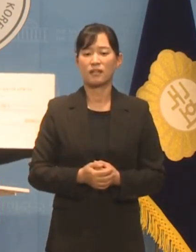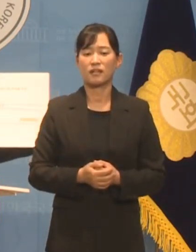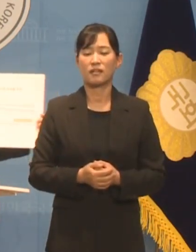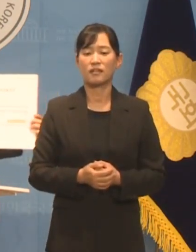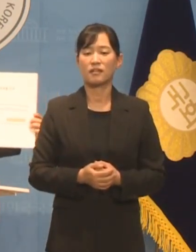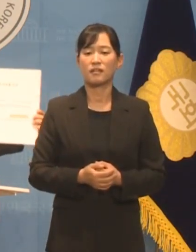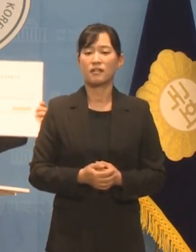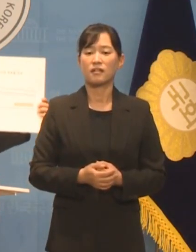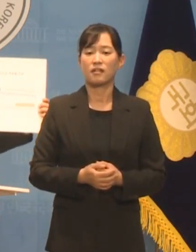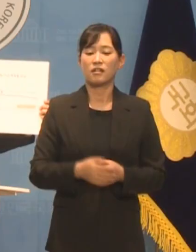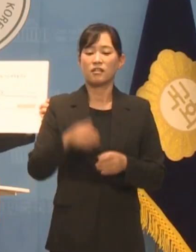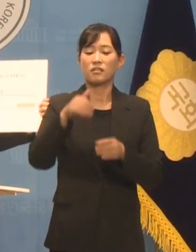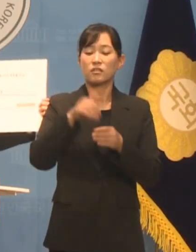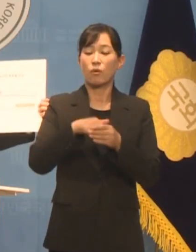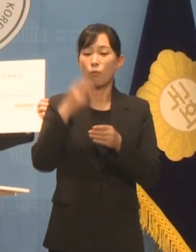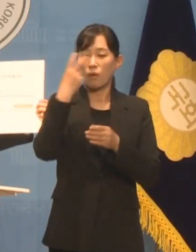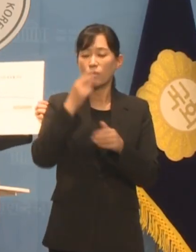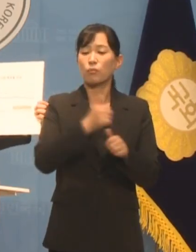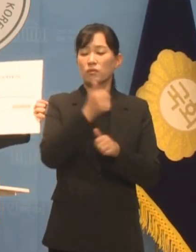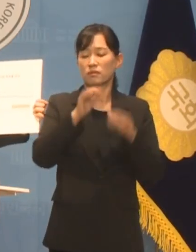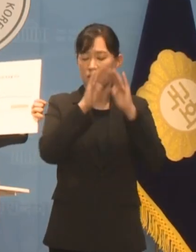다 선관위에서 발표한 겁니다.